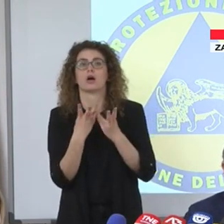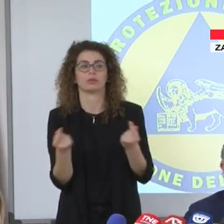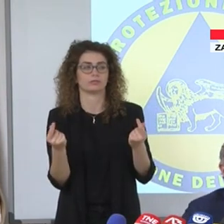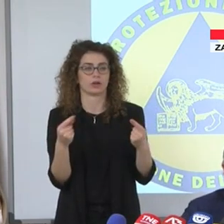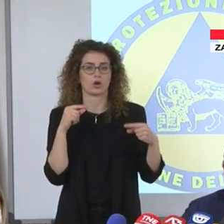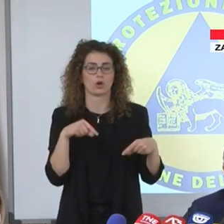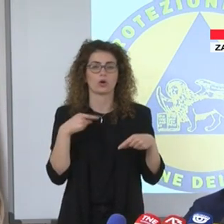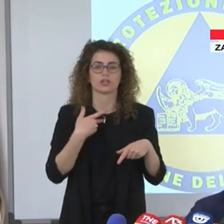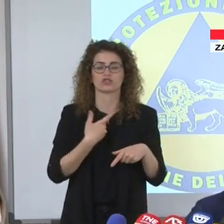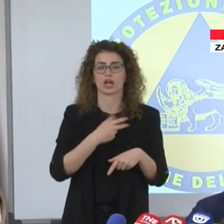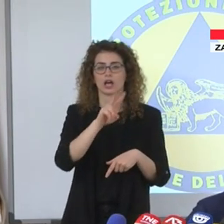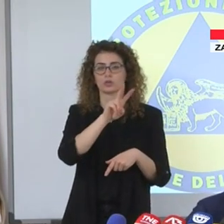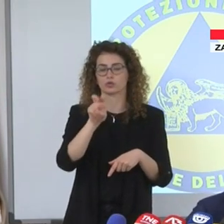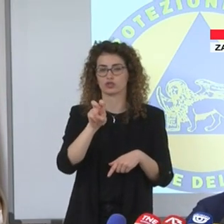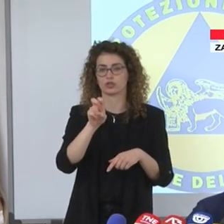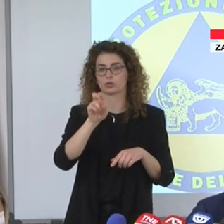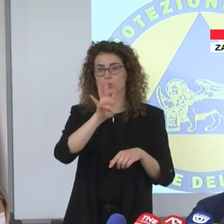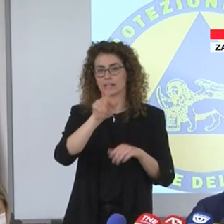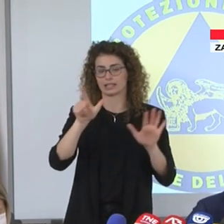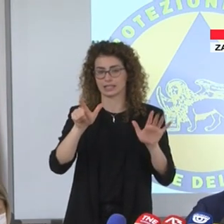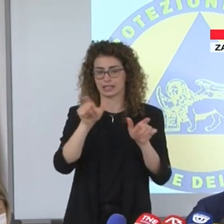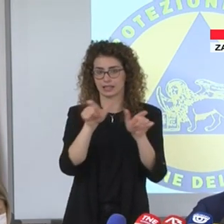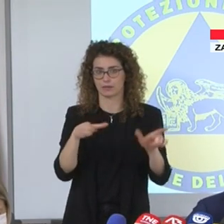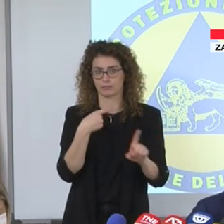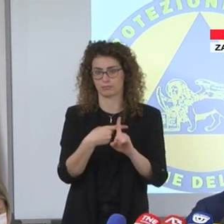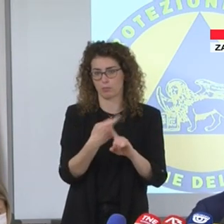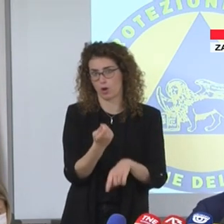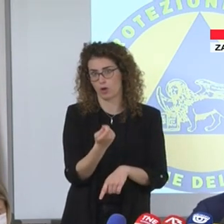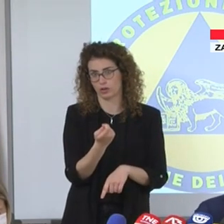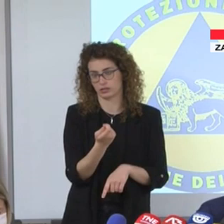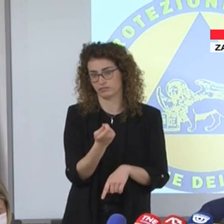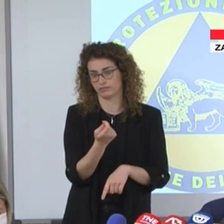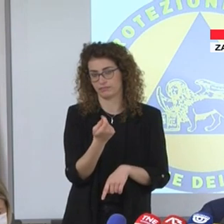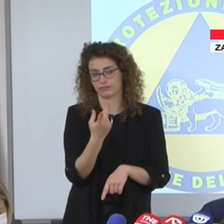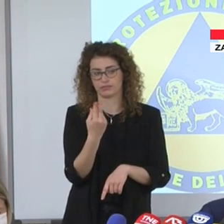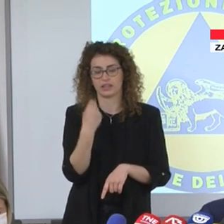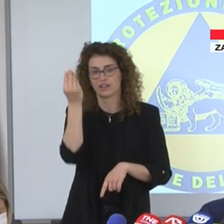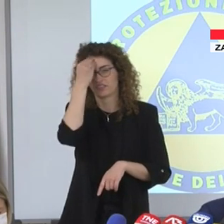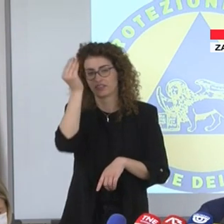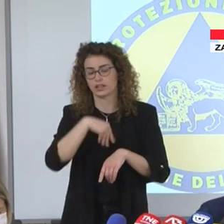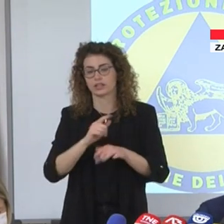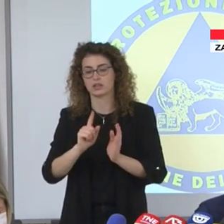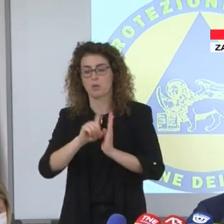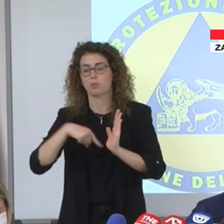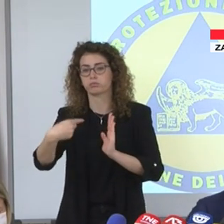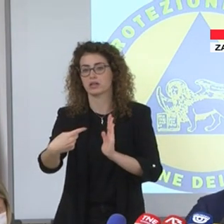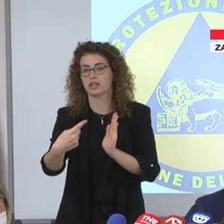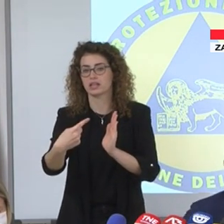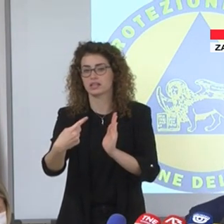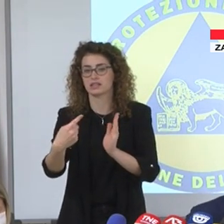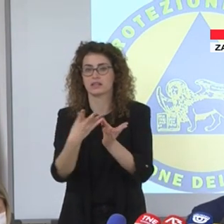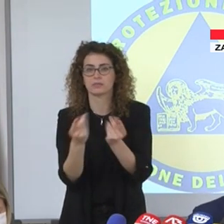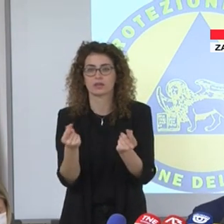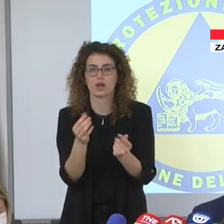abbiamo 247 positivi, sono pochi, eh? Se finisce che fra un mese non che ne sa più, o